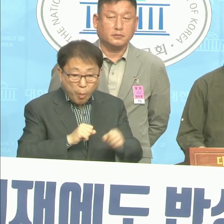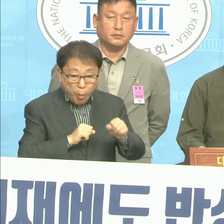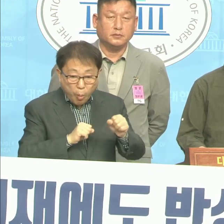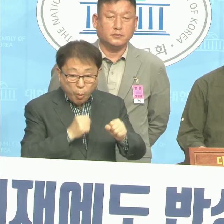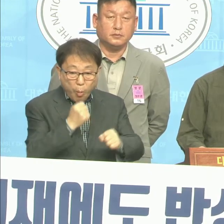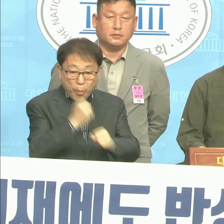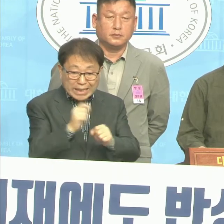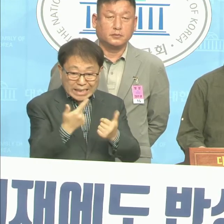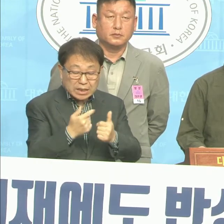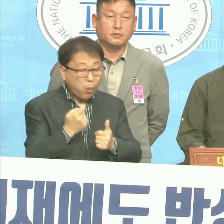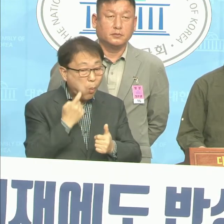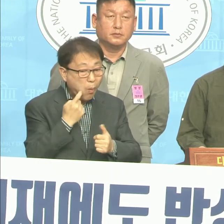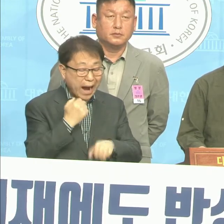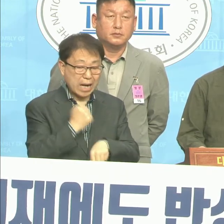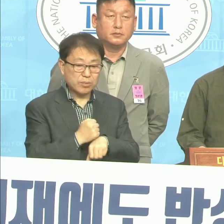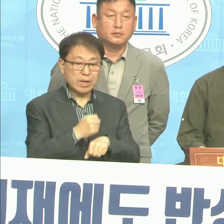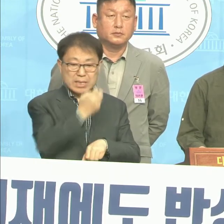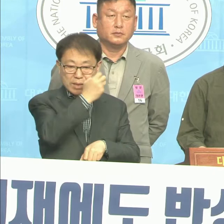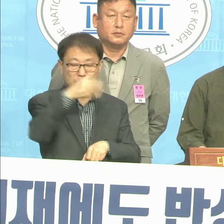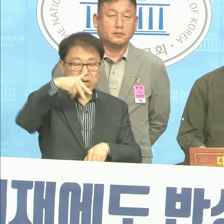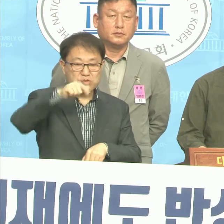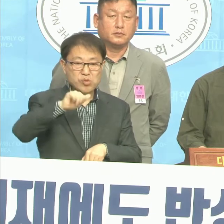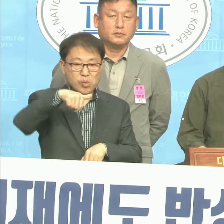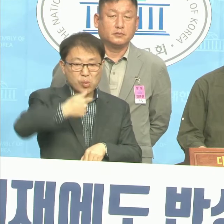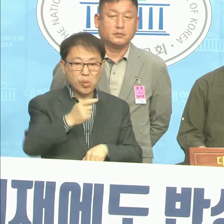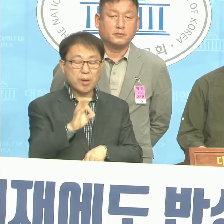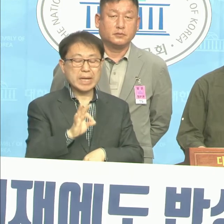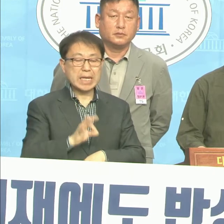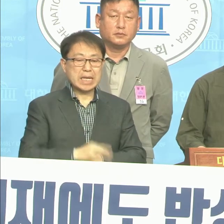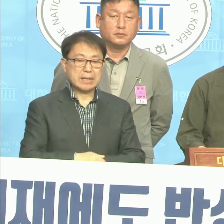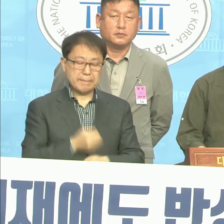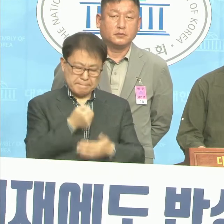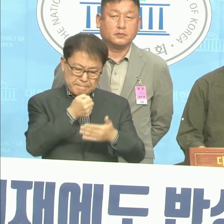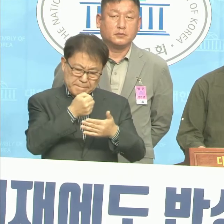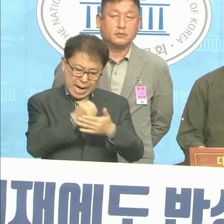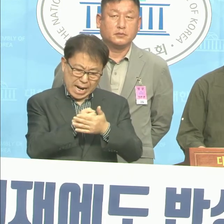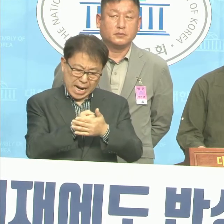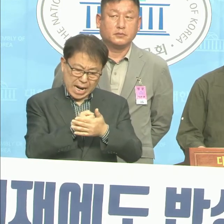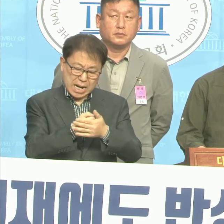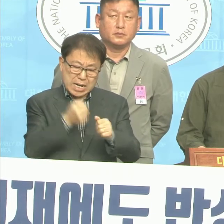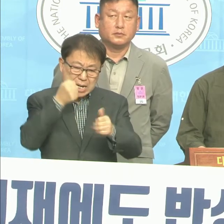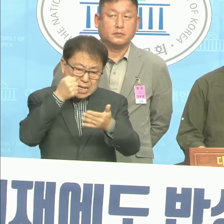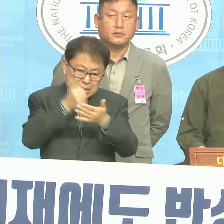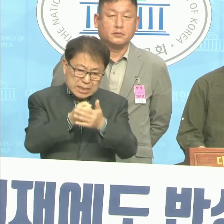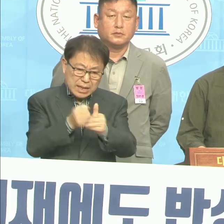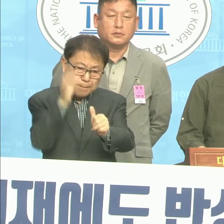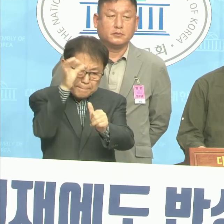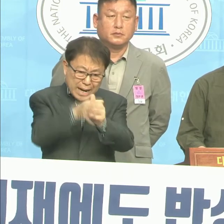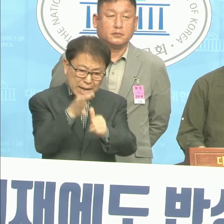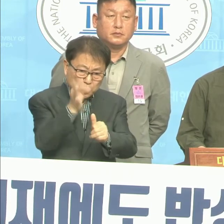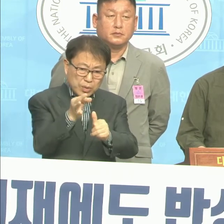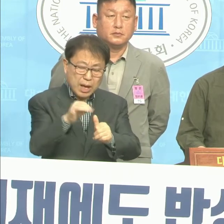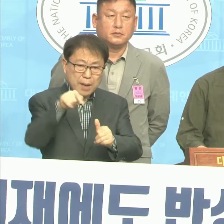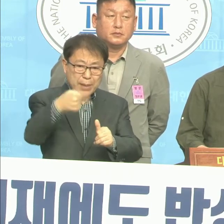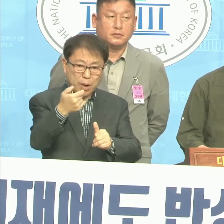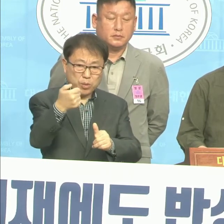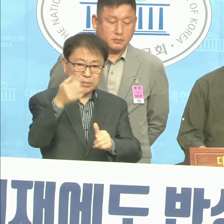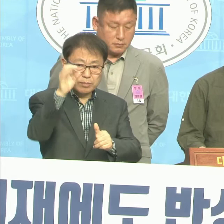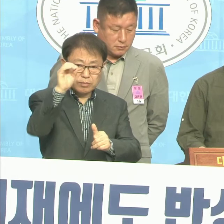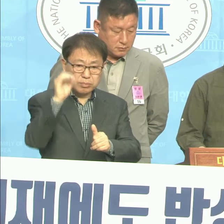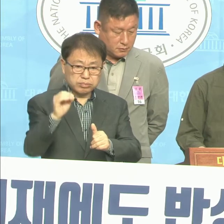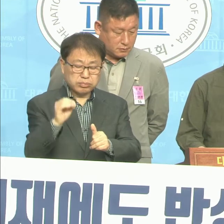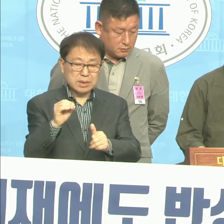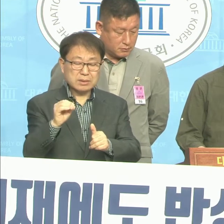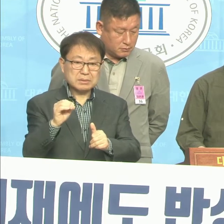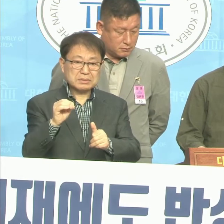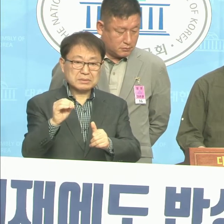속이기 위하여 삼성중공업이 일방적으로 결정한 공사대금 의 105% 비전으로 견제